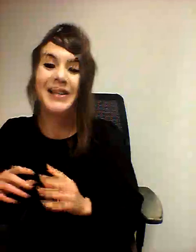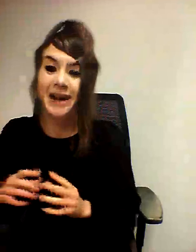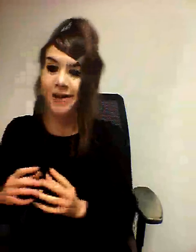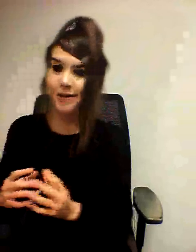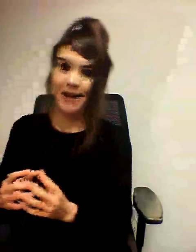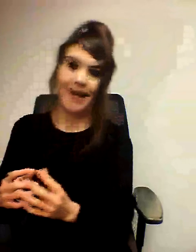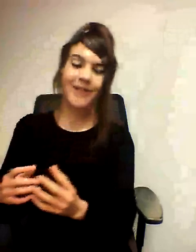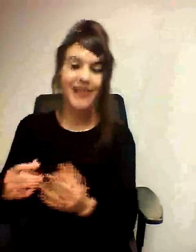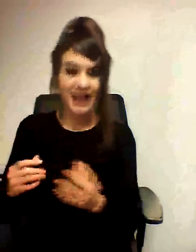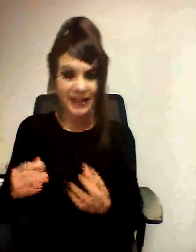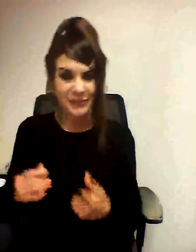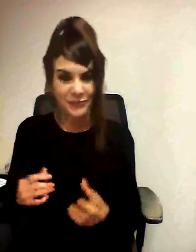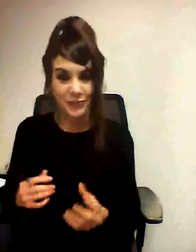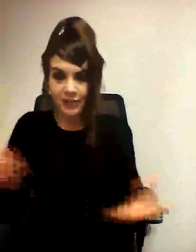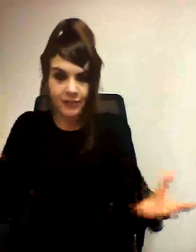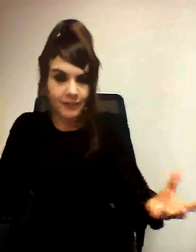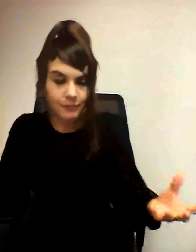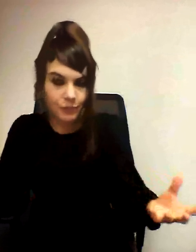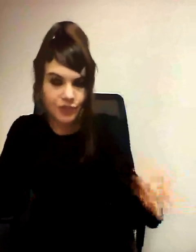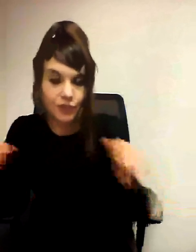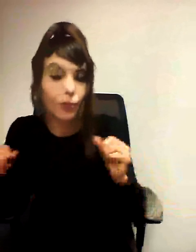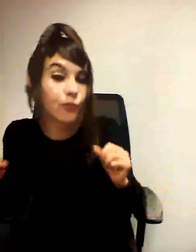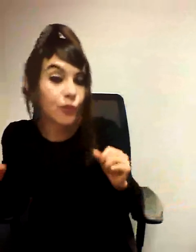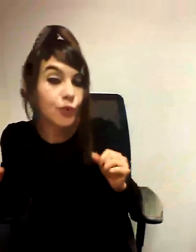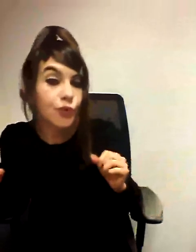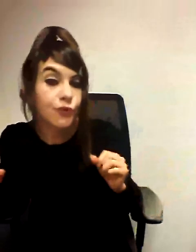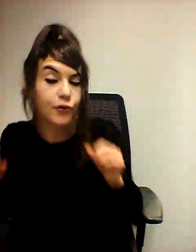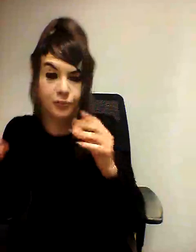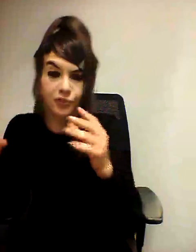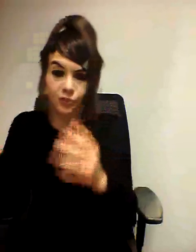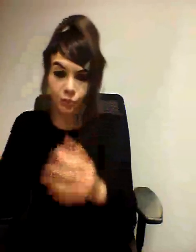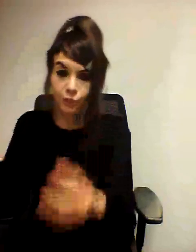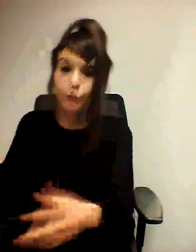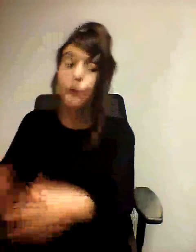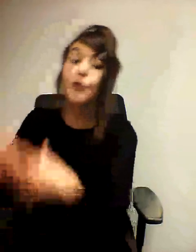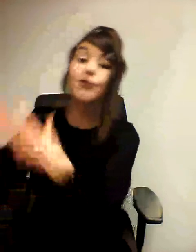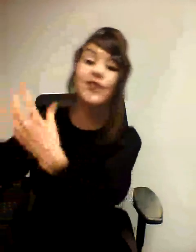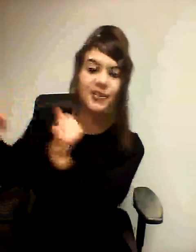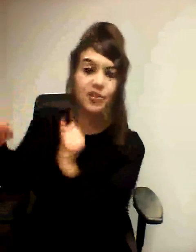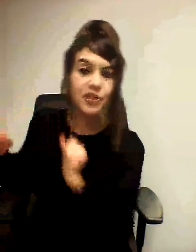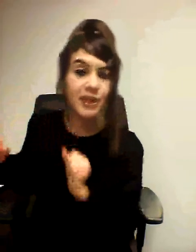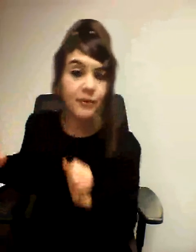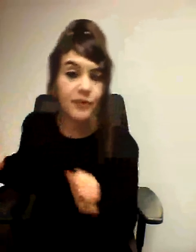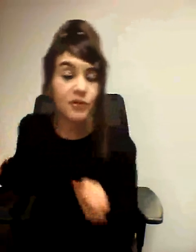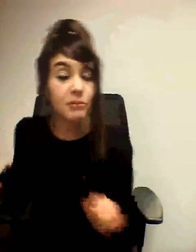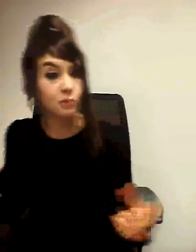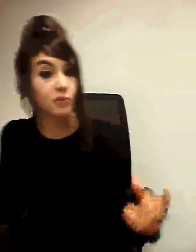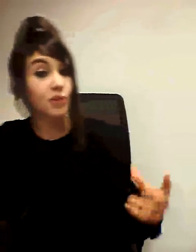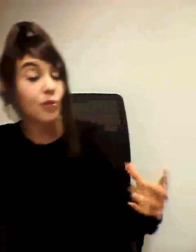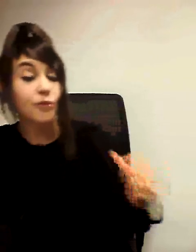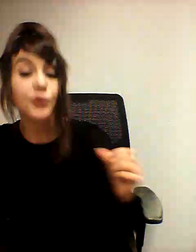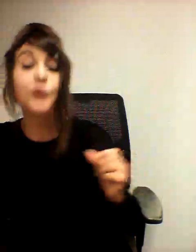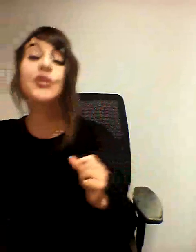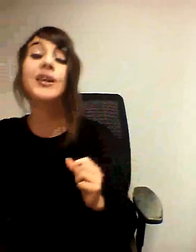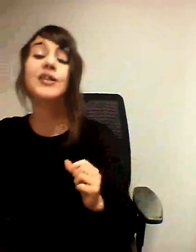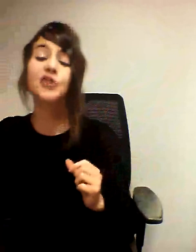jouw eiwitrijke voeding bezit onvoldoende vocht, bezit onvoldoende essentiële vitamines, bezit onvoldoende